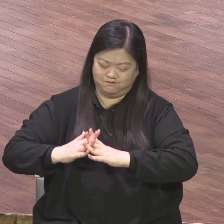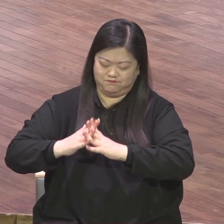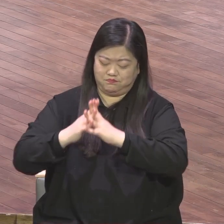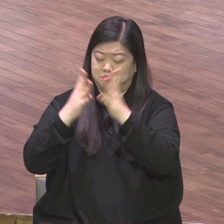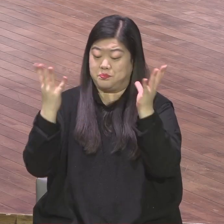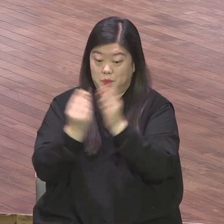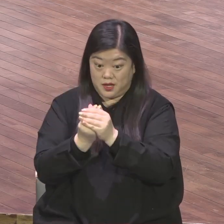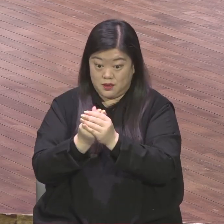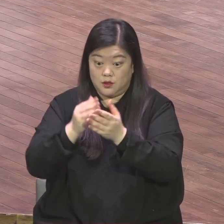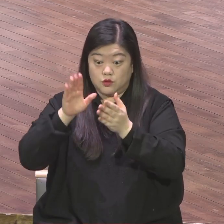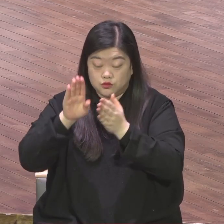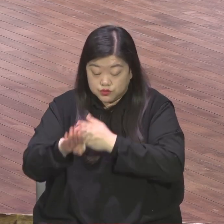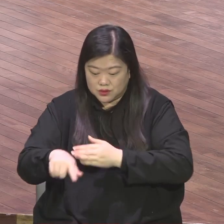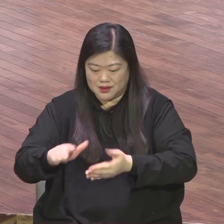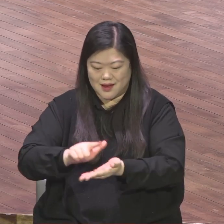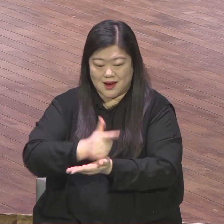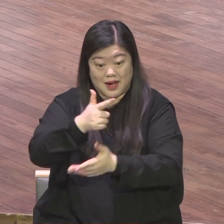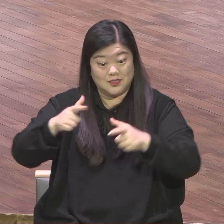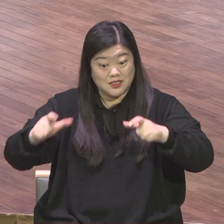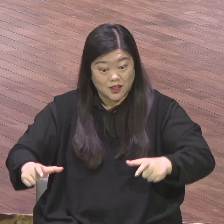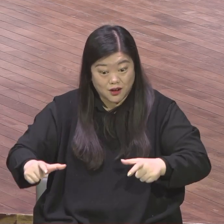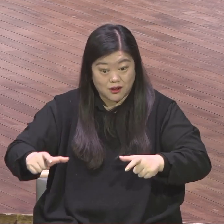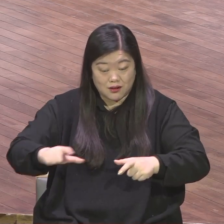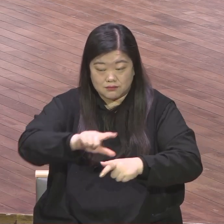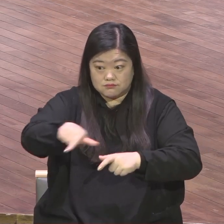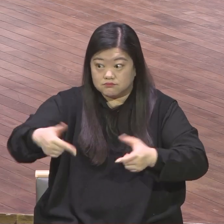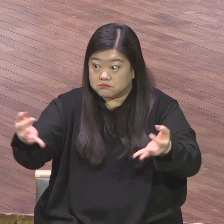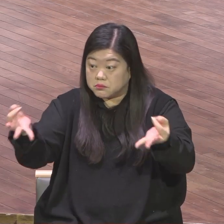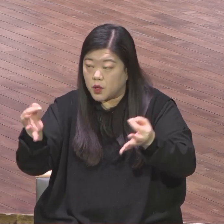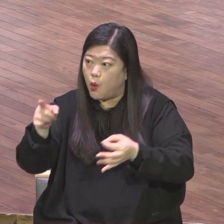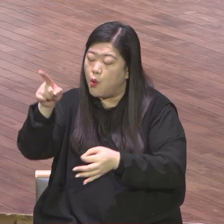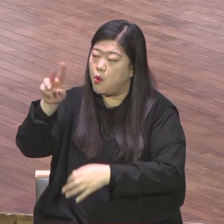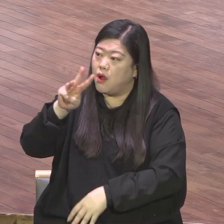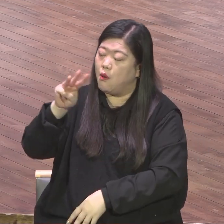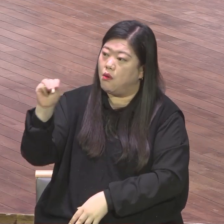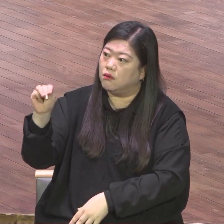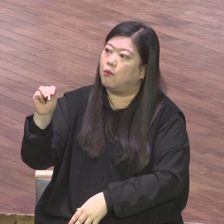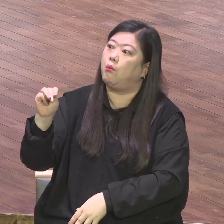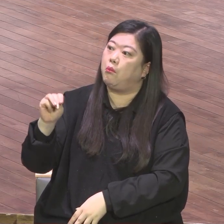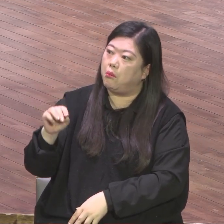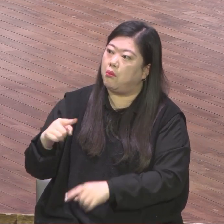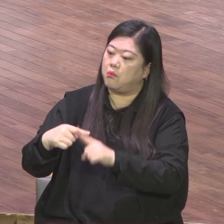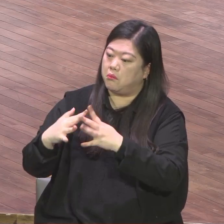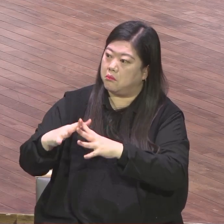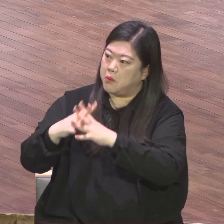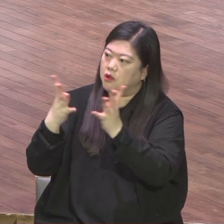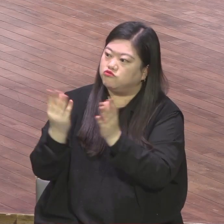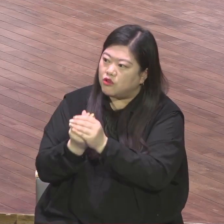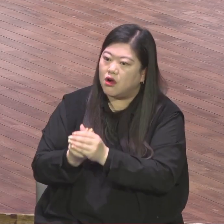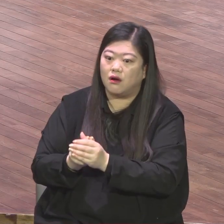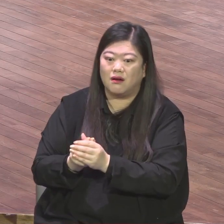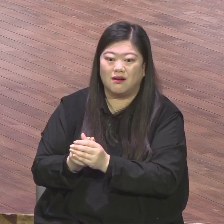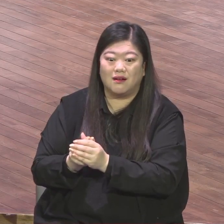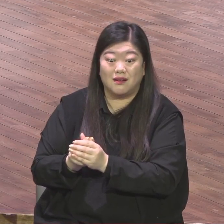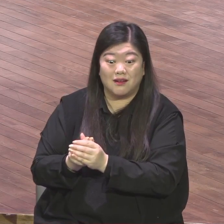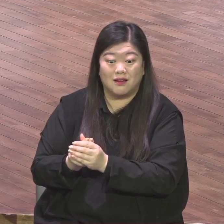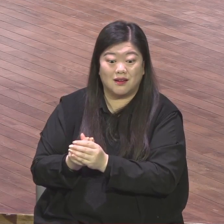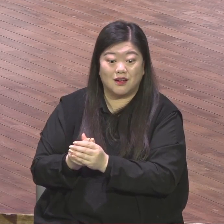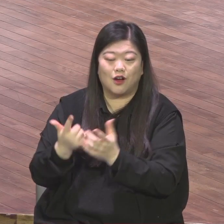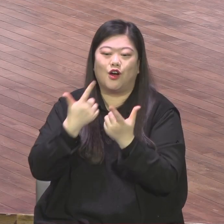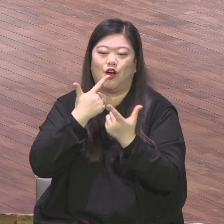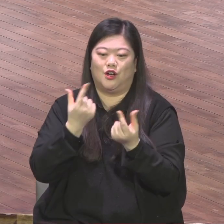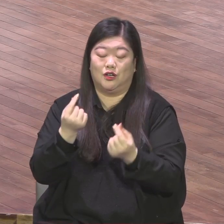지역에 이제 눈에 보이는 시스템을 세우는 것입니다. 이 현장에 이 강서구 서울 수도권 이